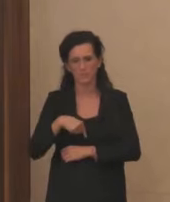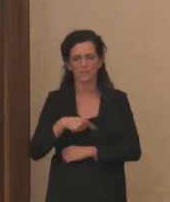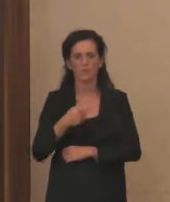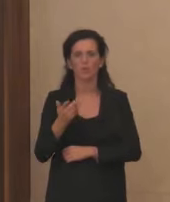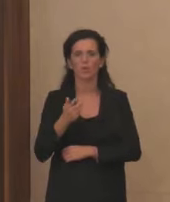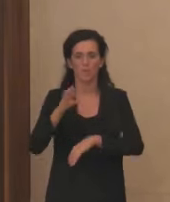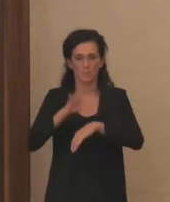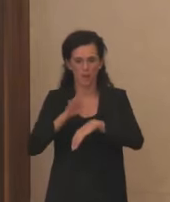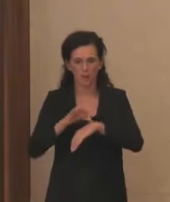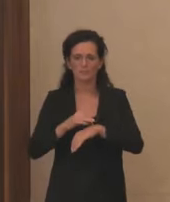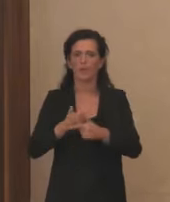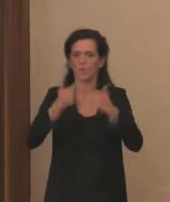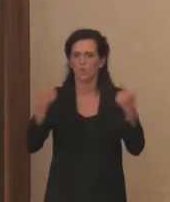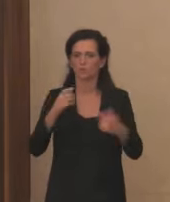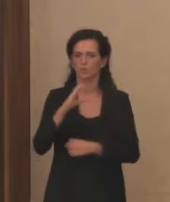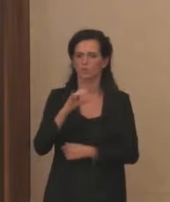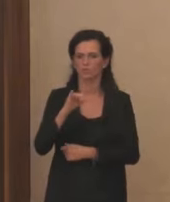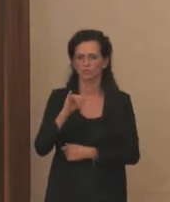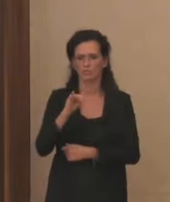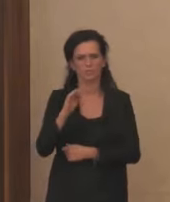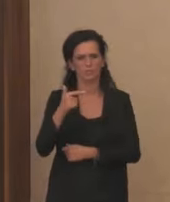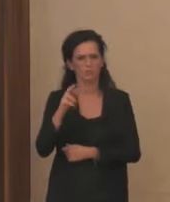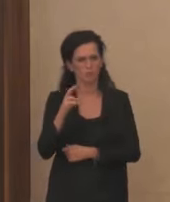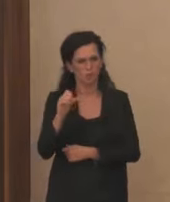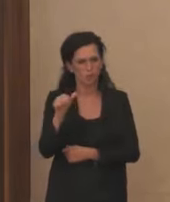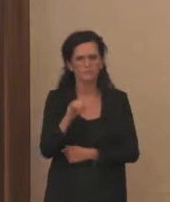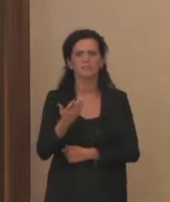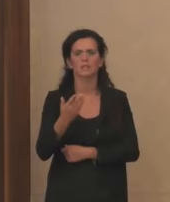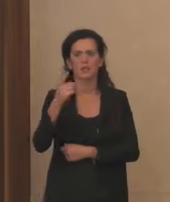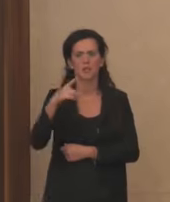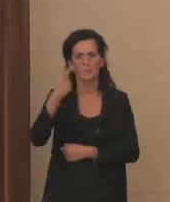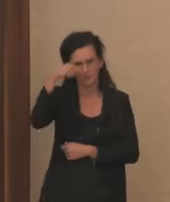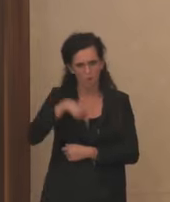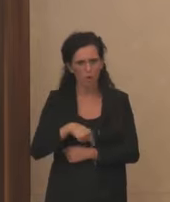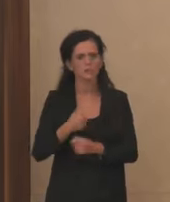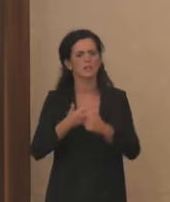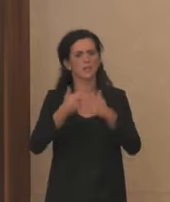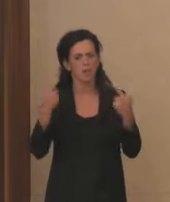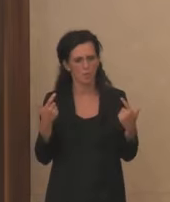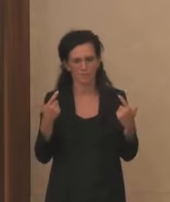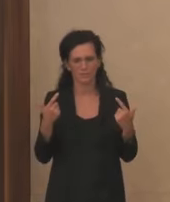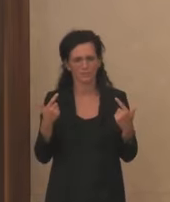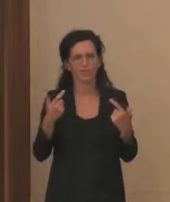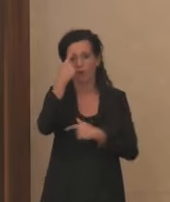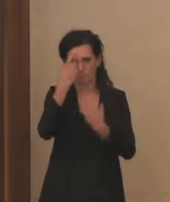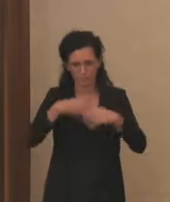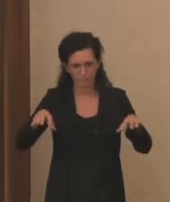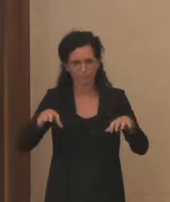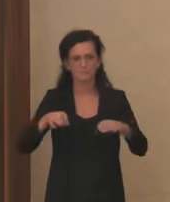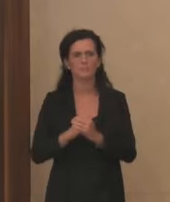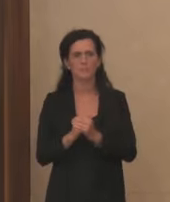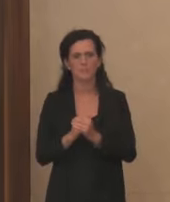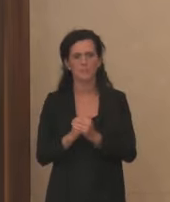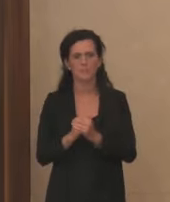della nevrosi, le psicosi, aumento della violenza familiare, diminuzione dell'empatia tra le persone e un'altra